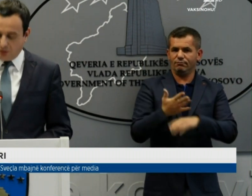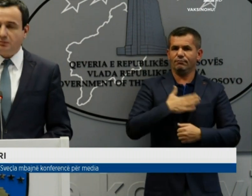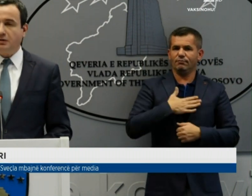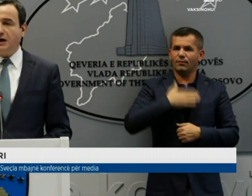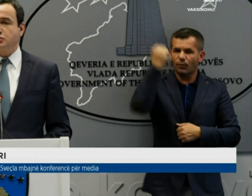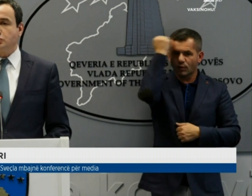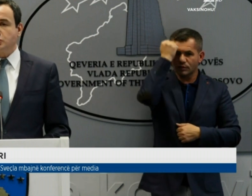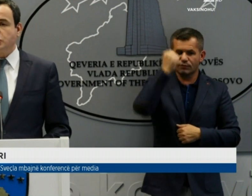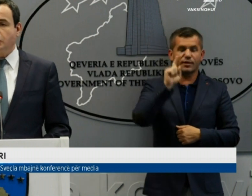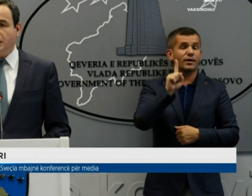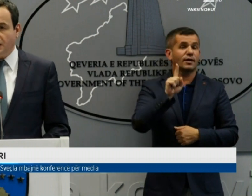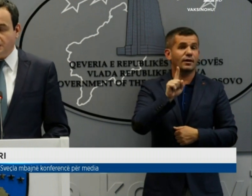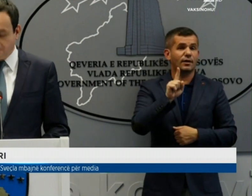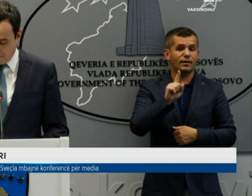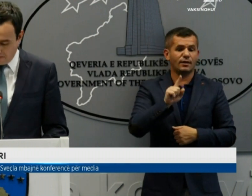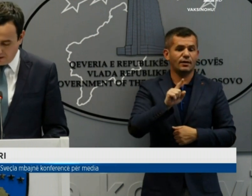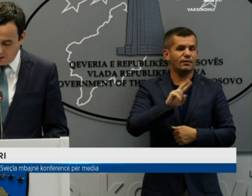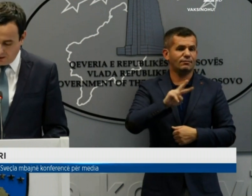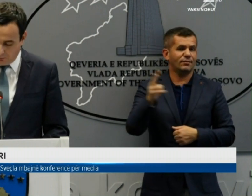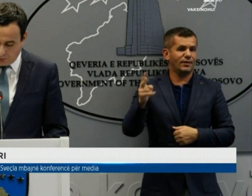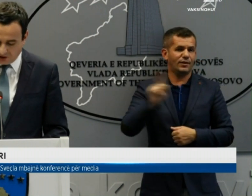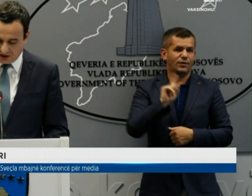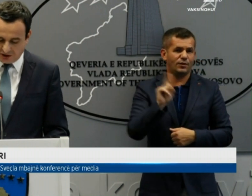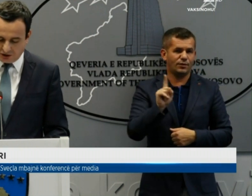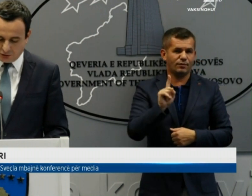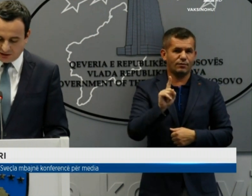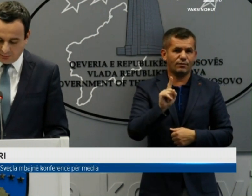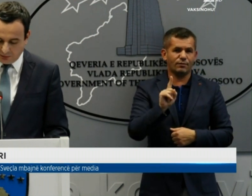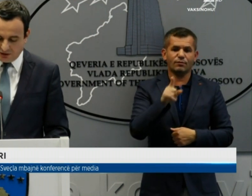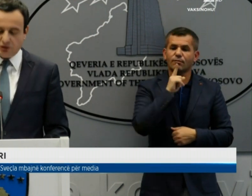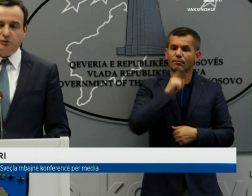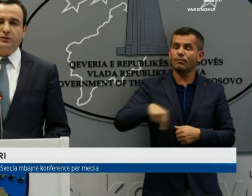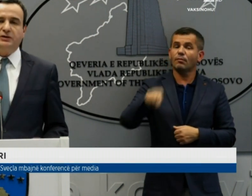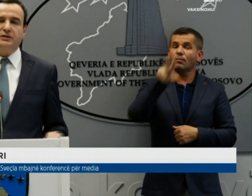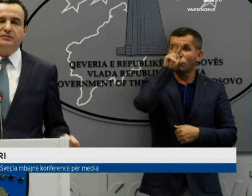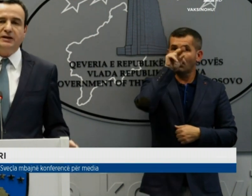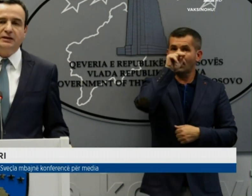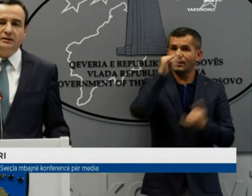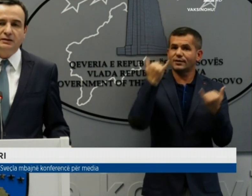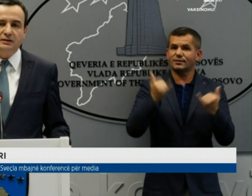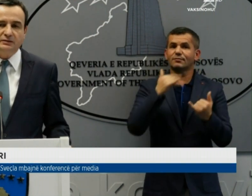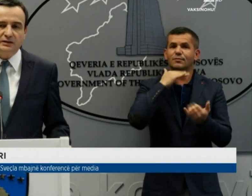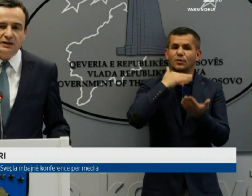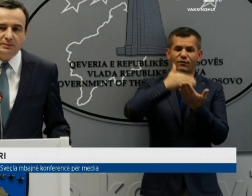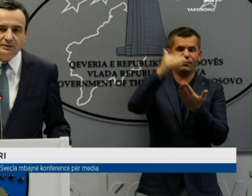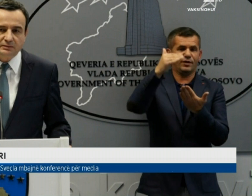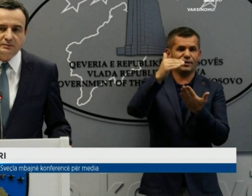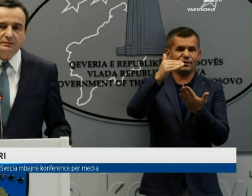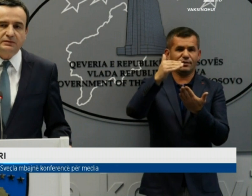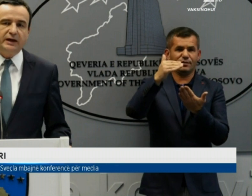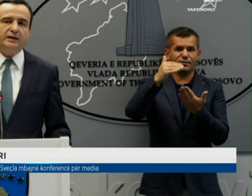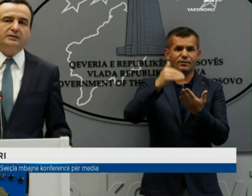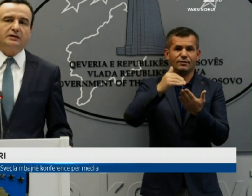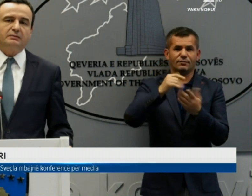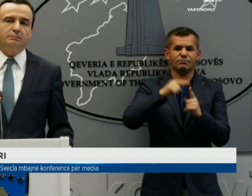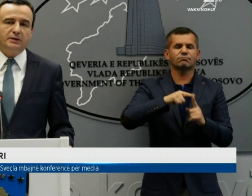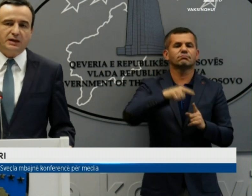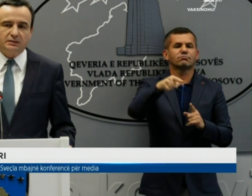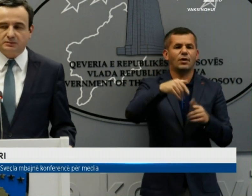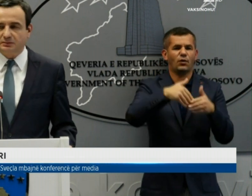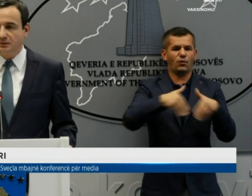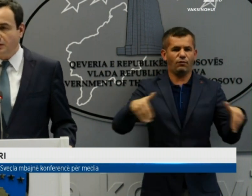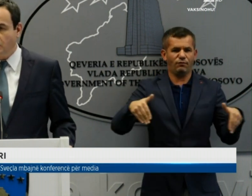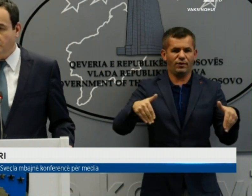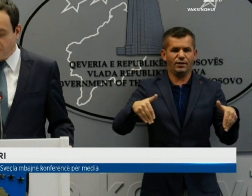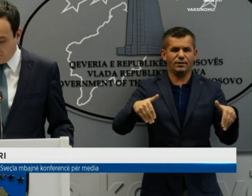por as kush sikur ata, e posaçërisht sikur ata policë që ndodhen në veri të Ibrit, deri tek